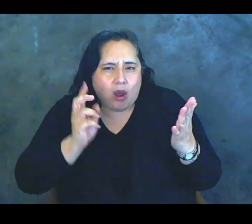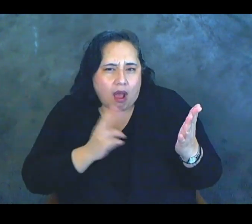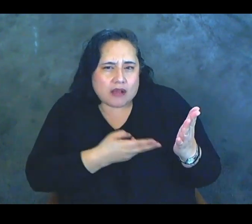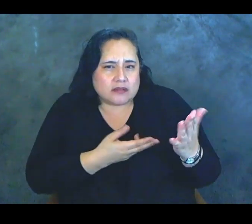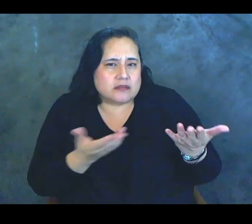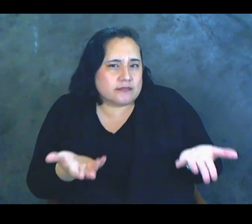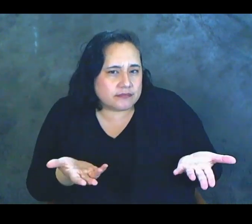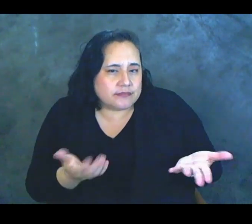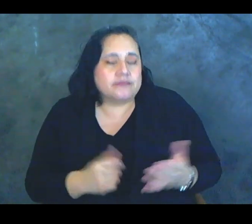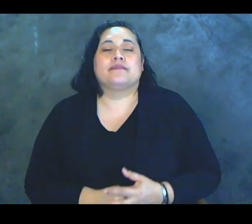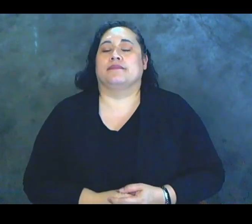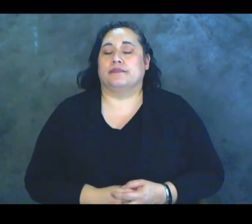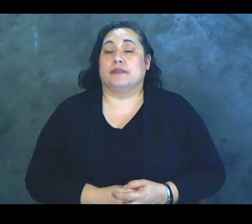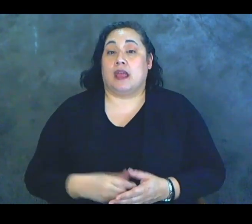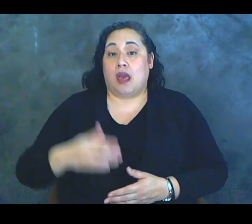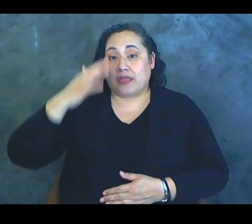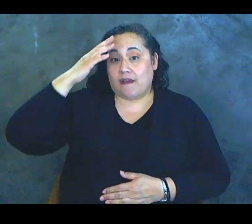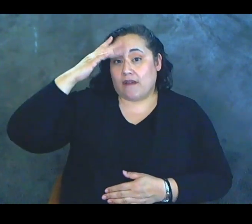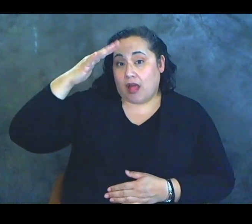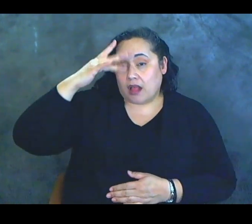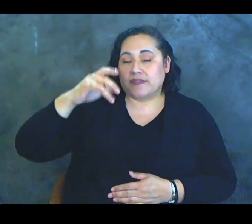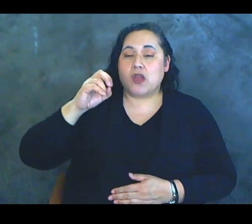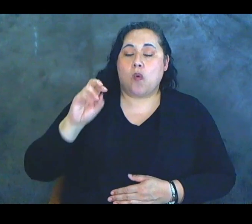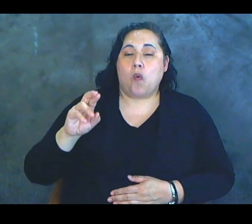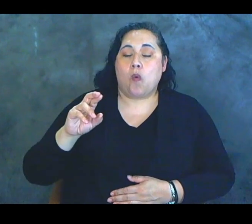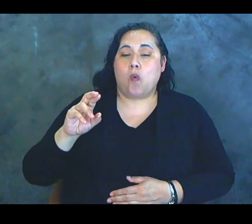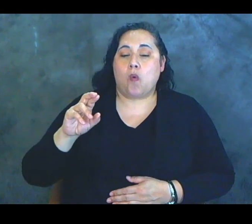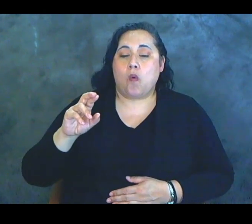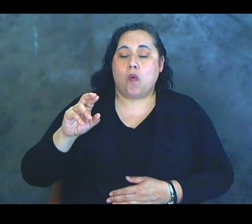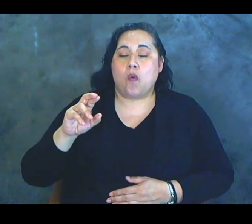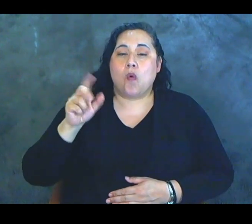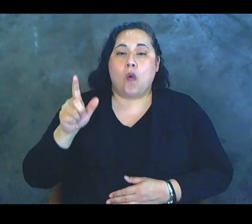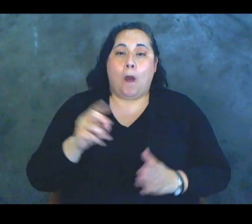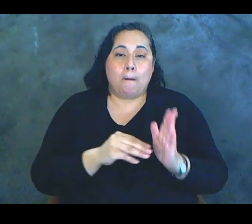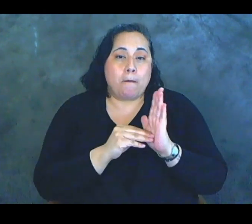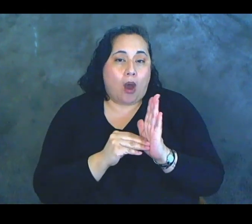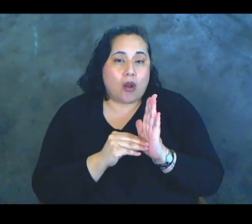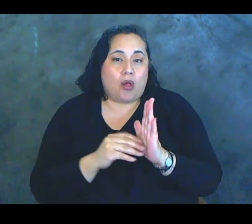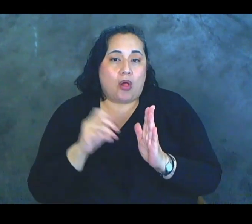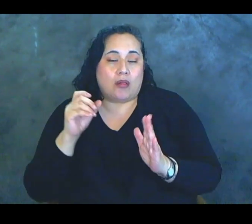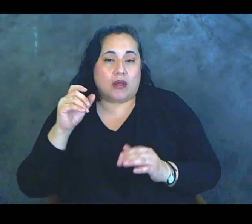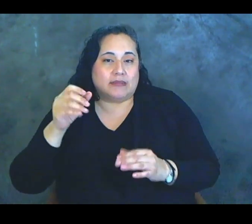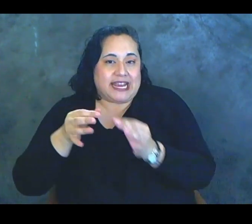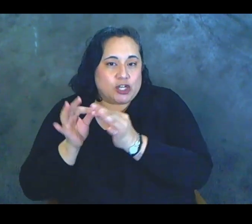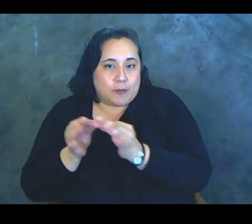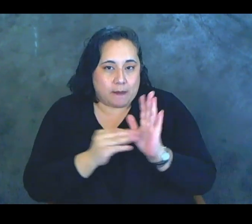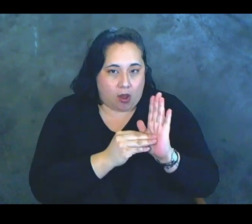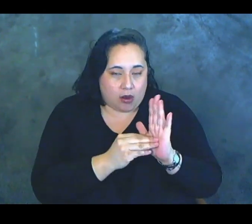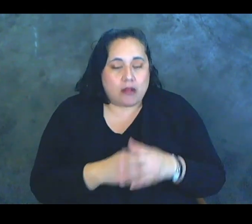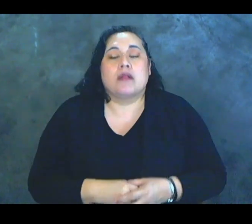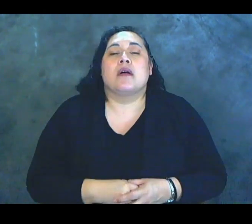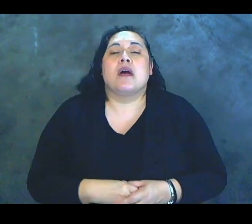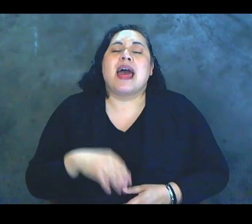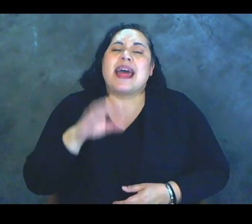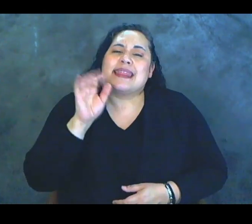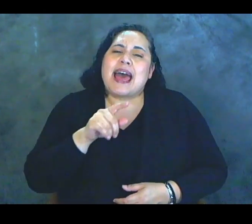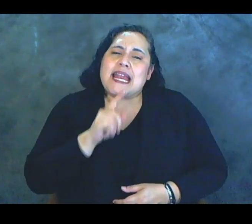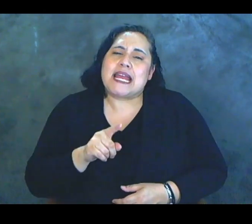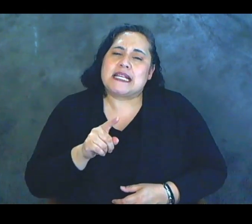La filosofía o los modelos de interpretación es un marco